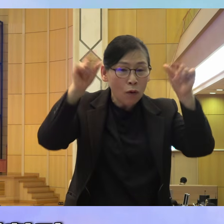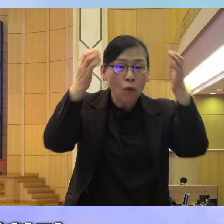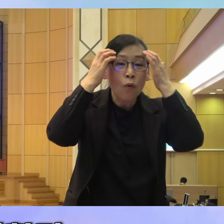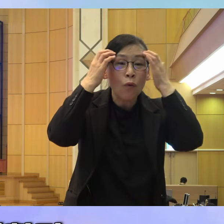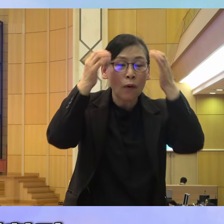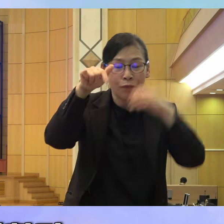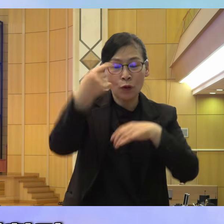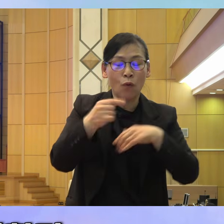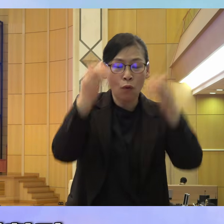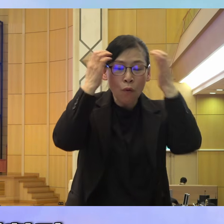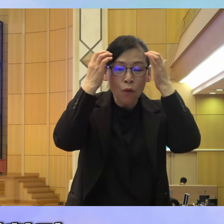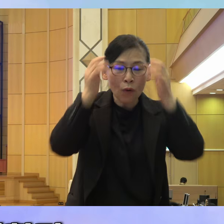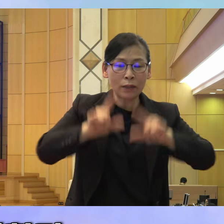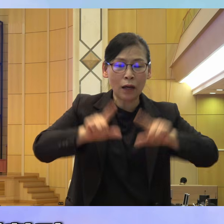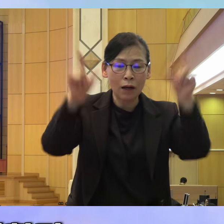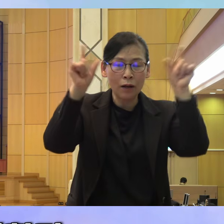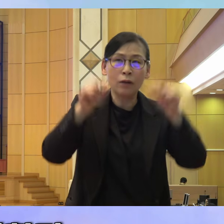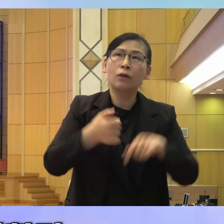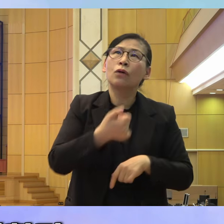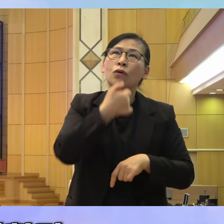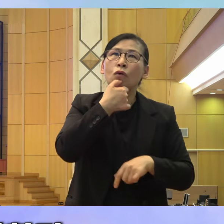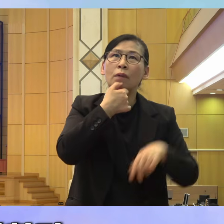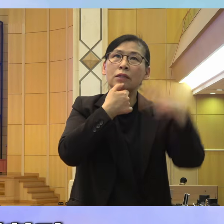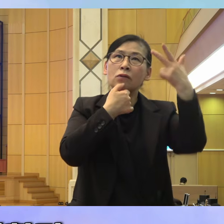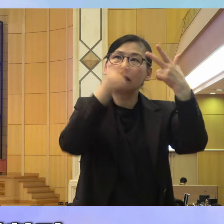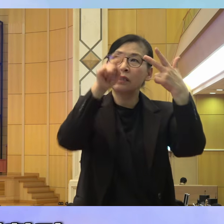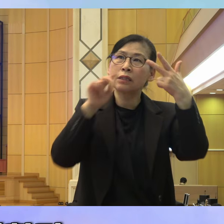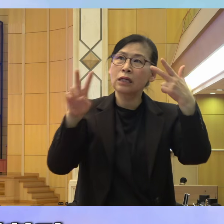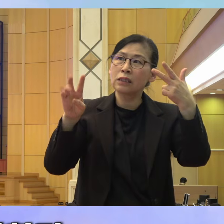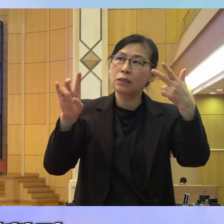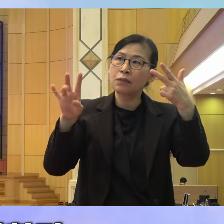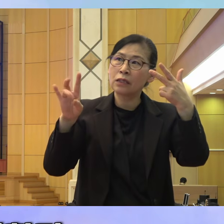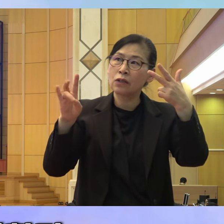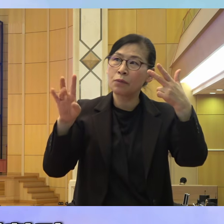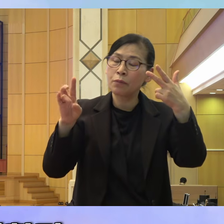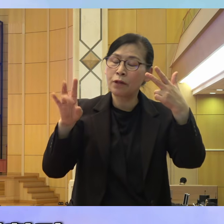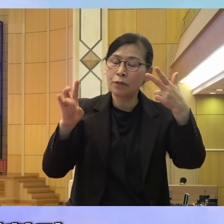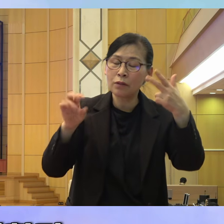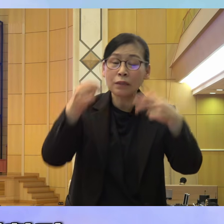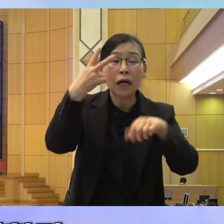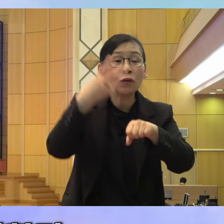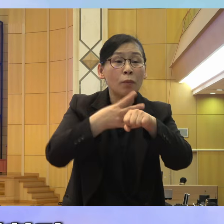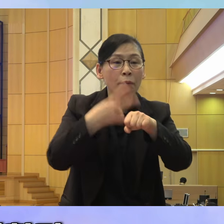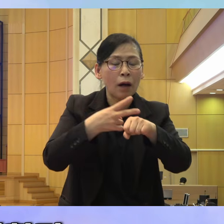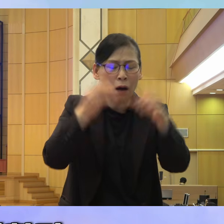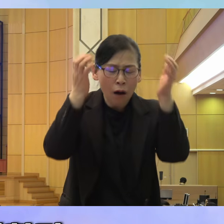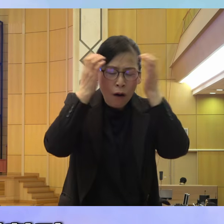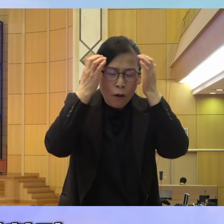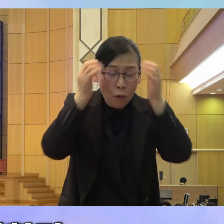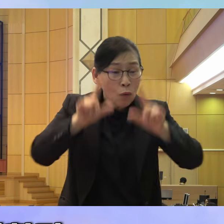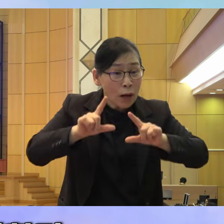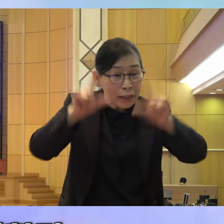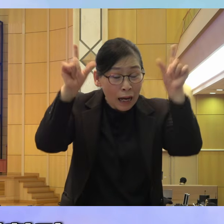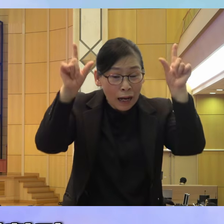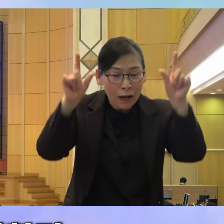곤고하다는 말은 로마서 7장 24절에 보면 사도 바울이 곤고에 대해서 이렇게